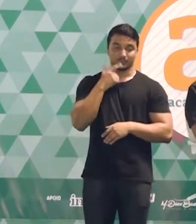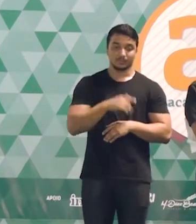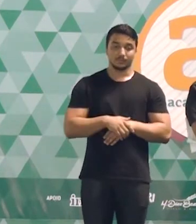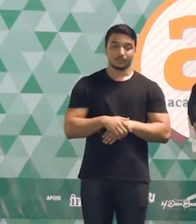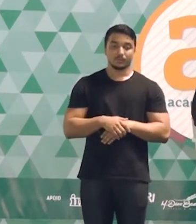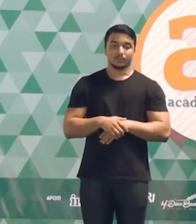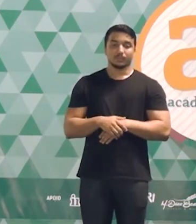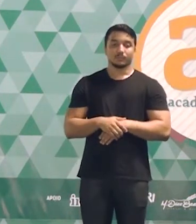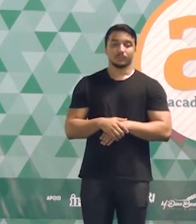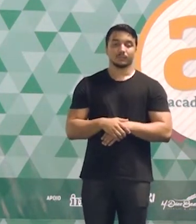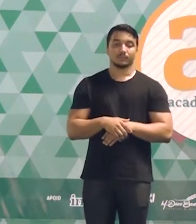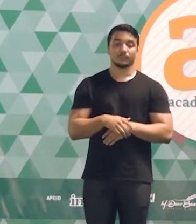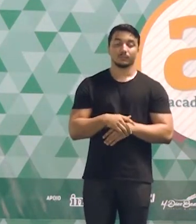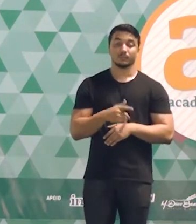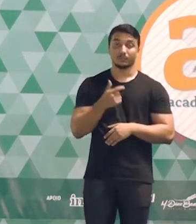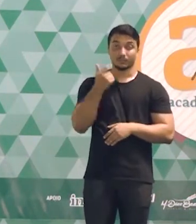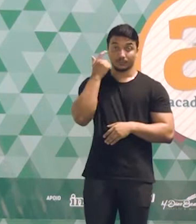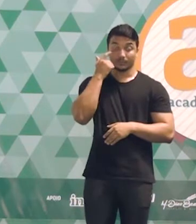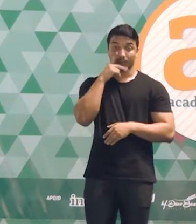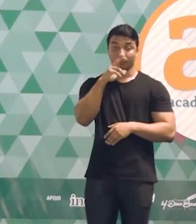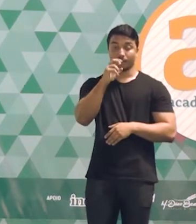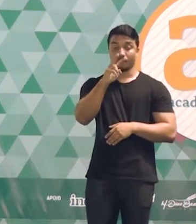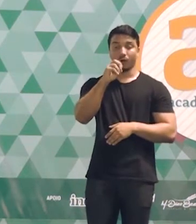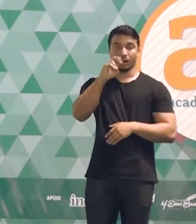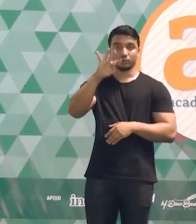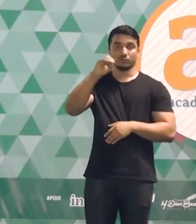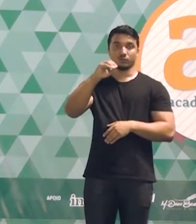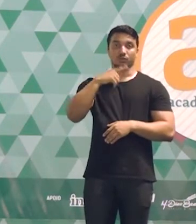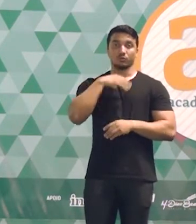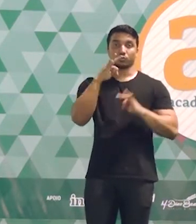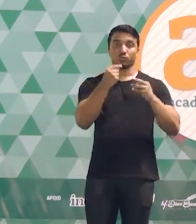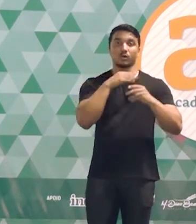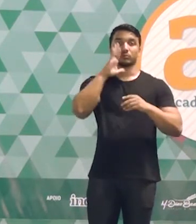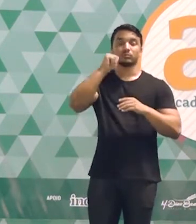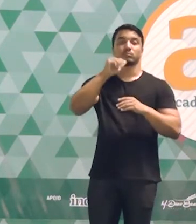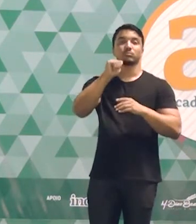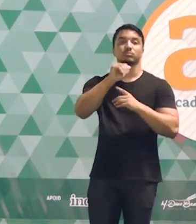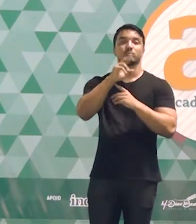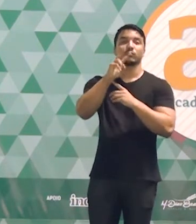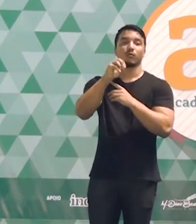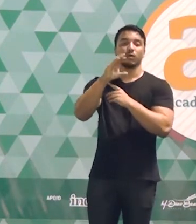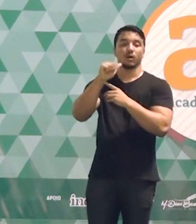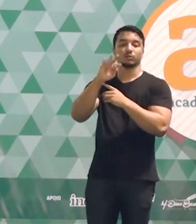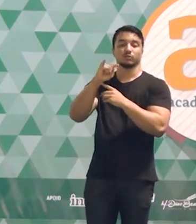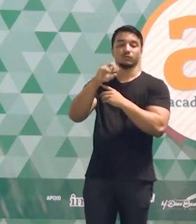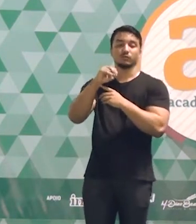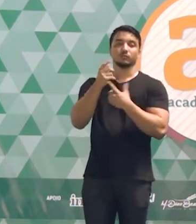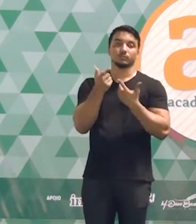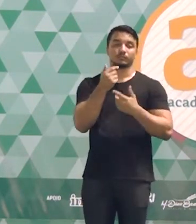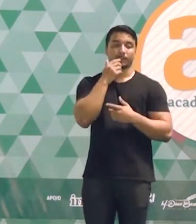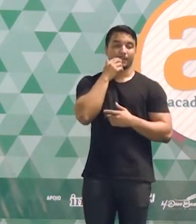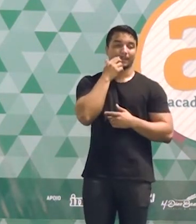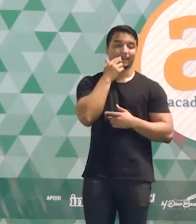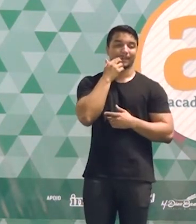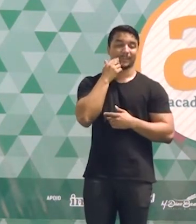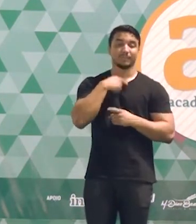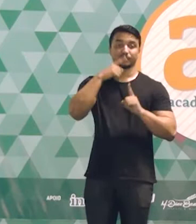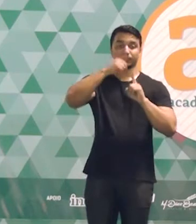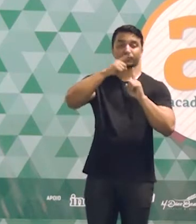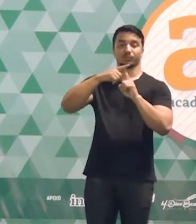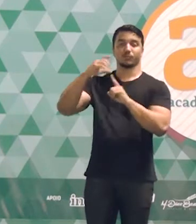cuidado com o carro, Pedro é o vocativo. Todas essas formas são maneiras de fazer referência direta ao receptor da mensagem. Nós chamamos de